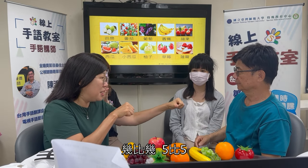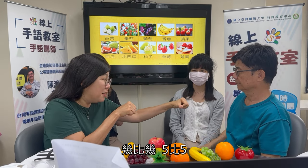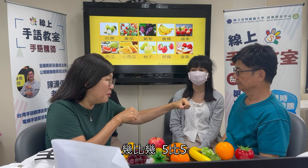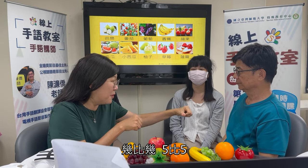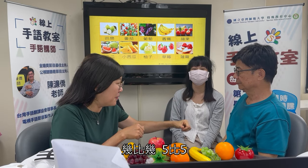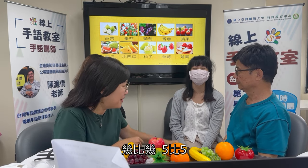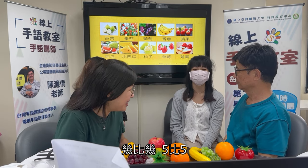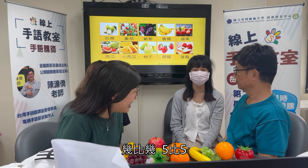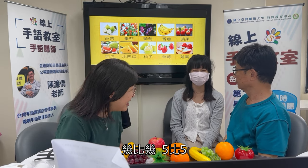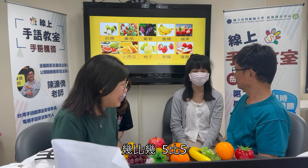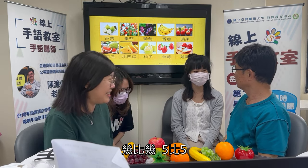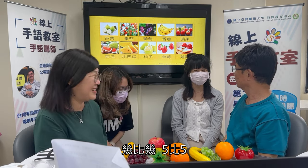五，